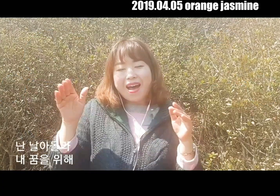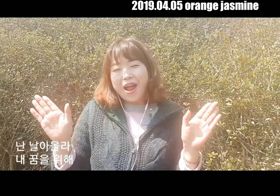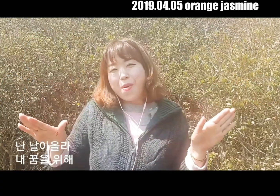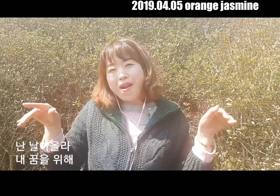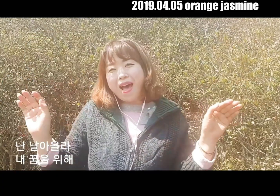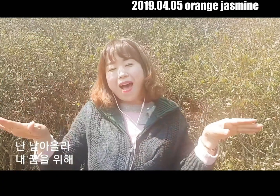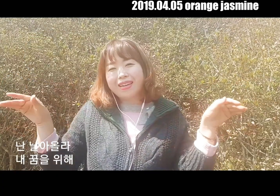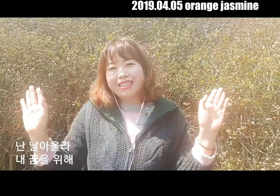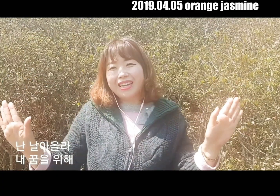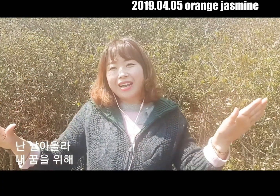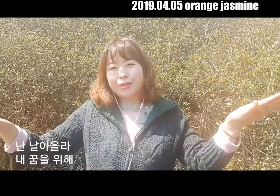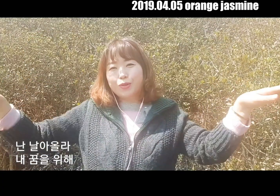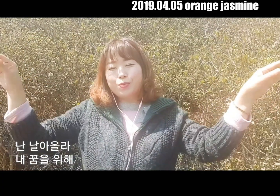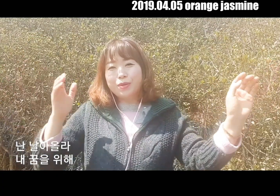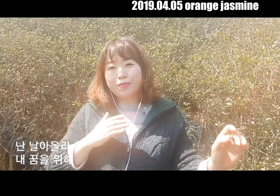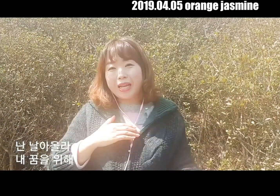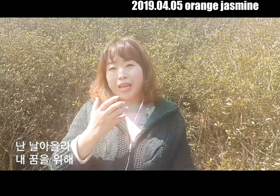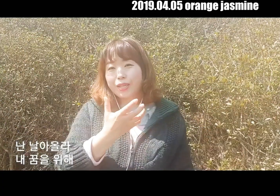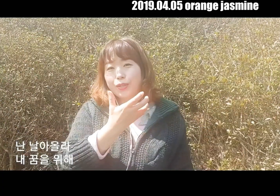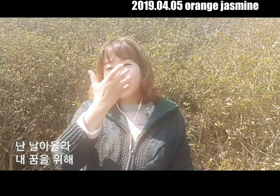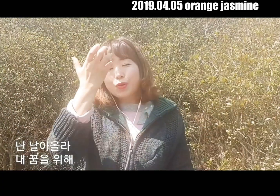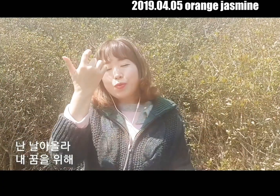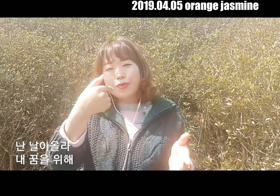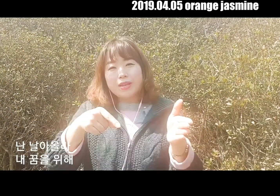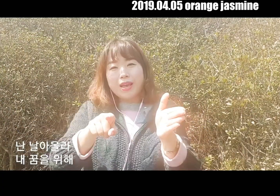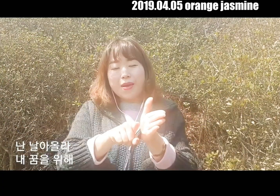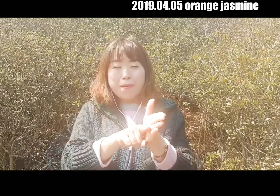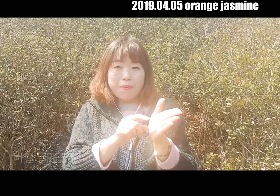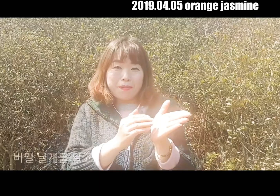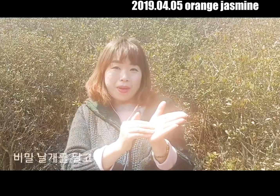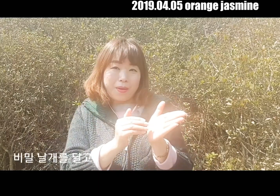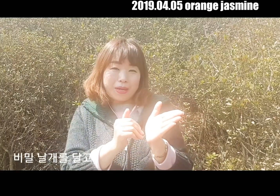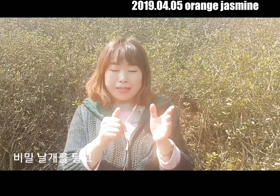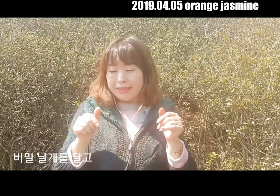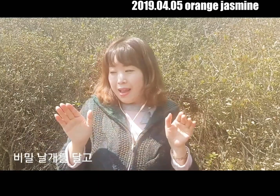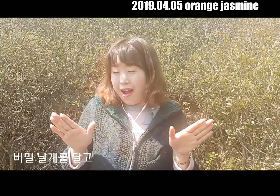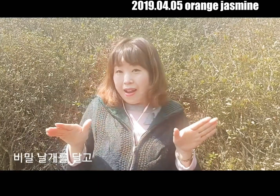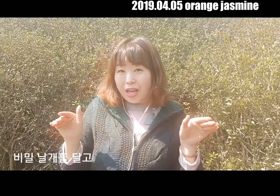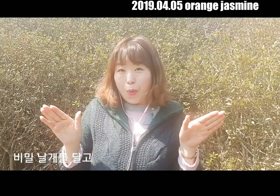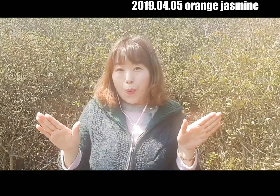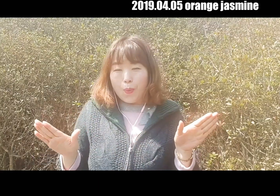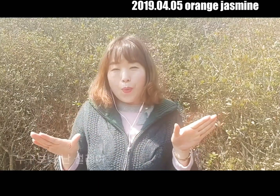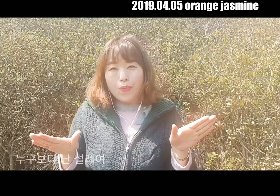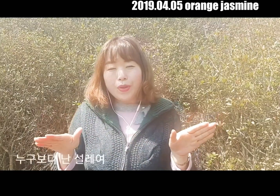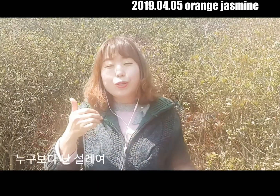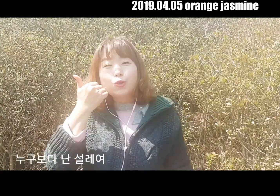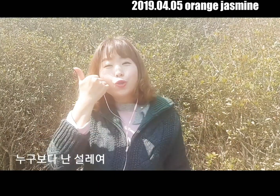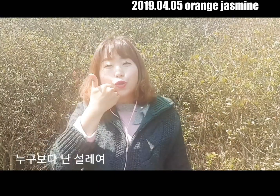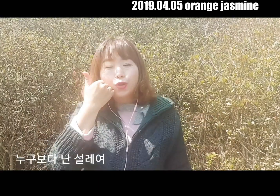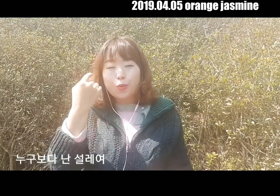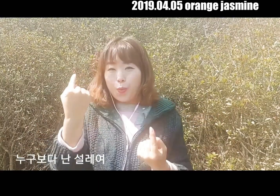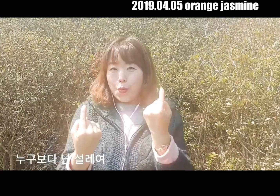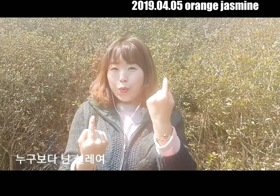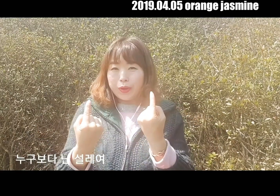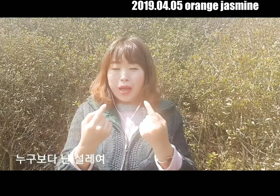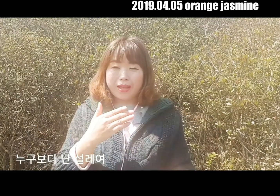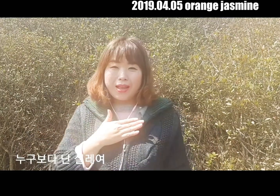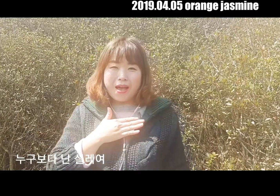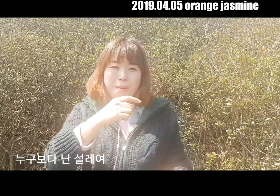난 날아올라 내 꿈을 위해 비밀 날개를 달고 누구보다 난